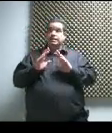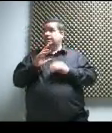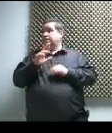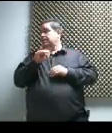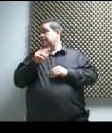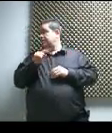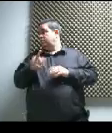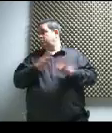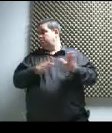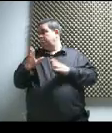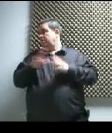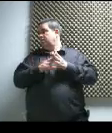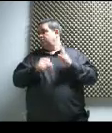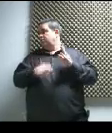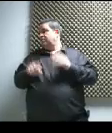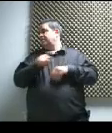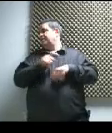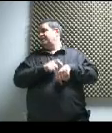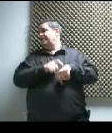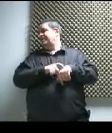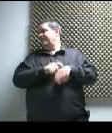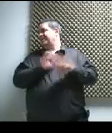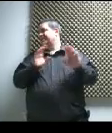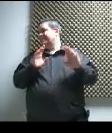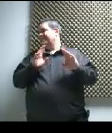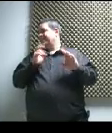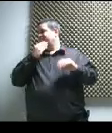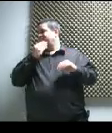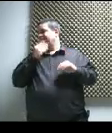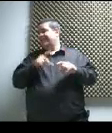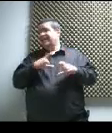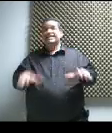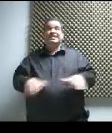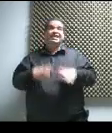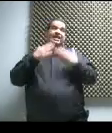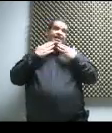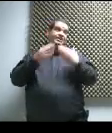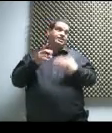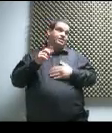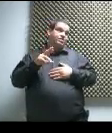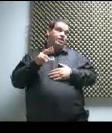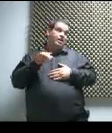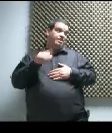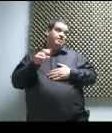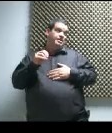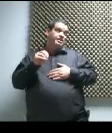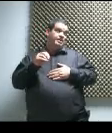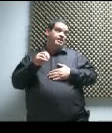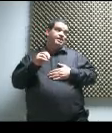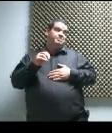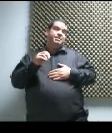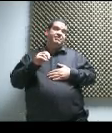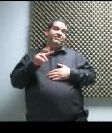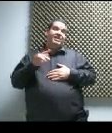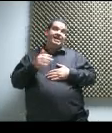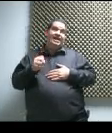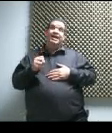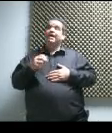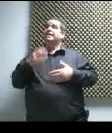Reina, tú prepara a tus estudiantes y ya tú sabes, ya tú sabes lo que tienes que hacer. Gracias, doctor Alberto López. Muchas gracias por la